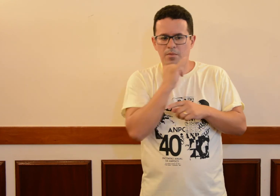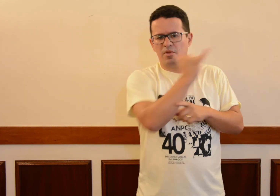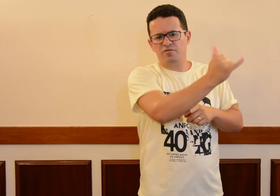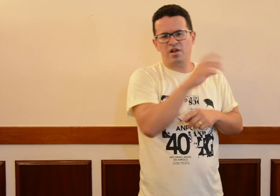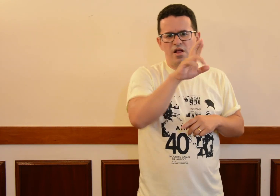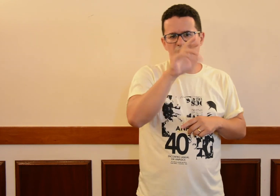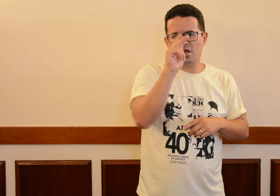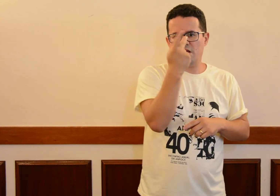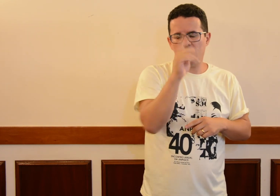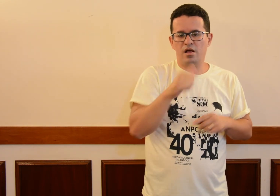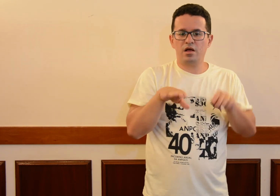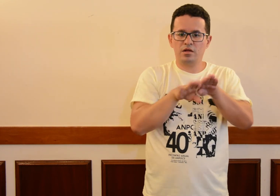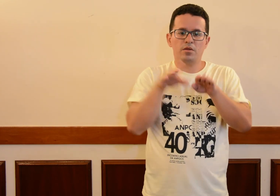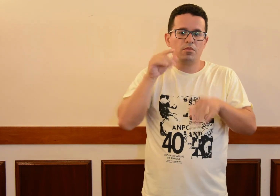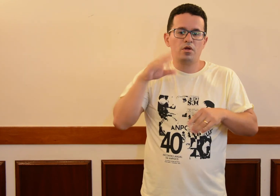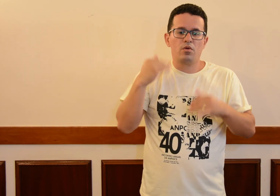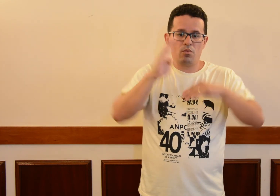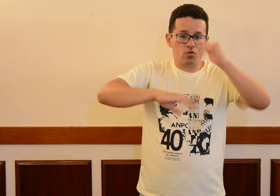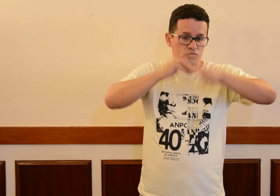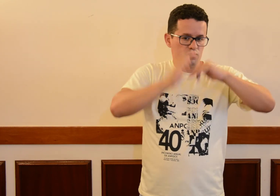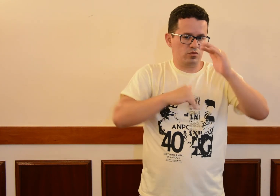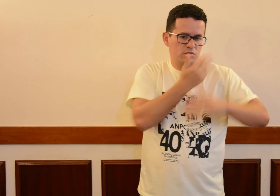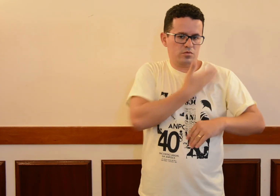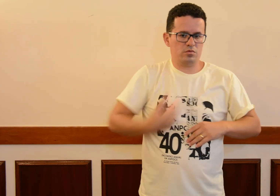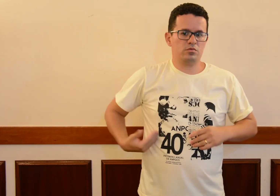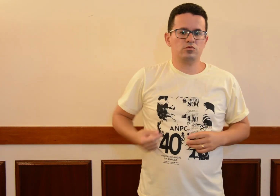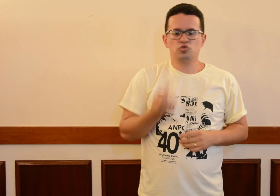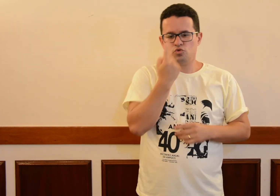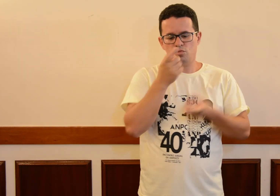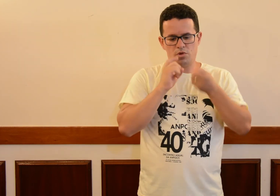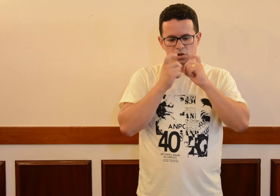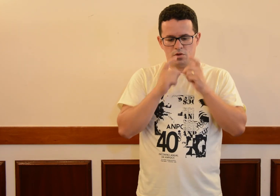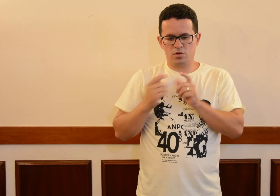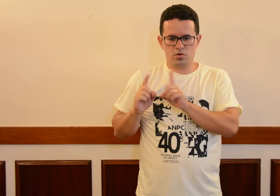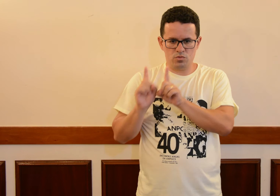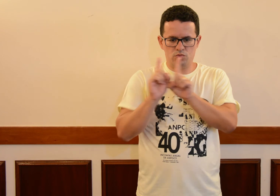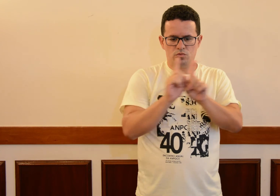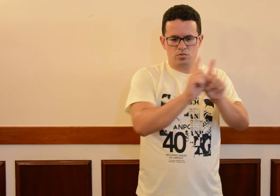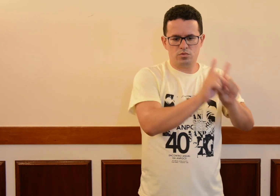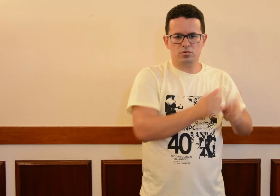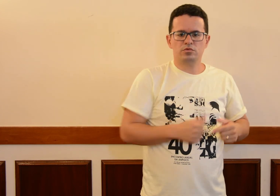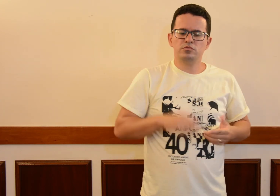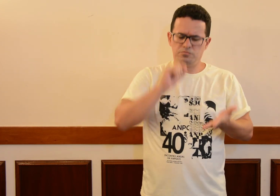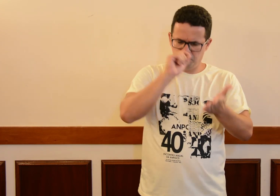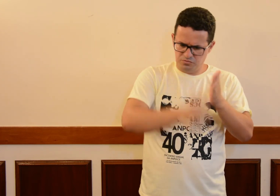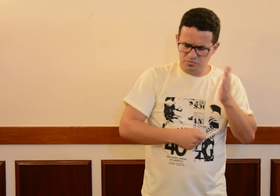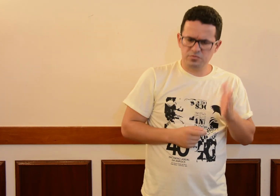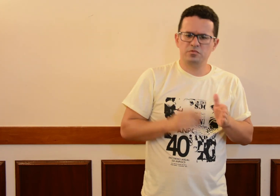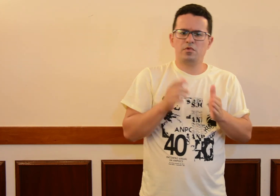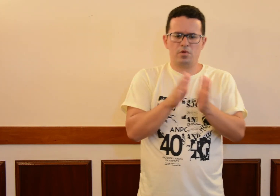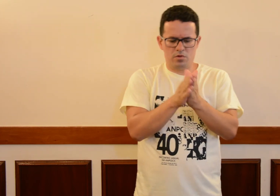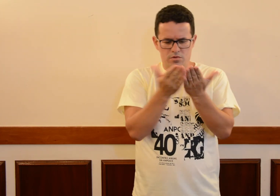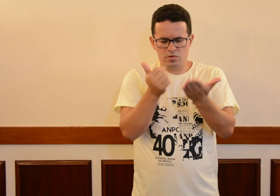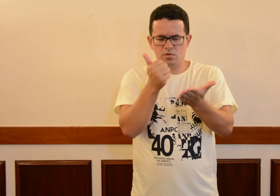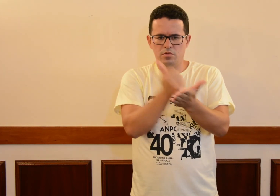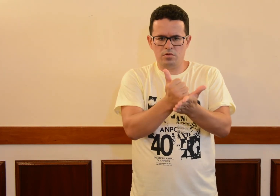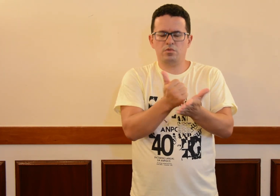governo. Em uma das reuniões que ela foi junto quando ele ia ser contratado, levou carteira de trabalho, que a gente teve